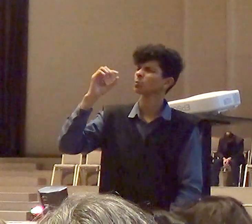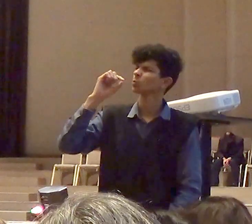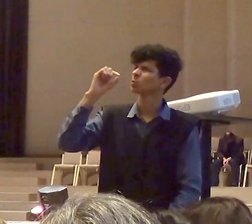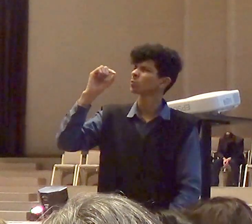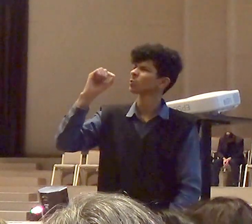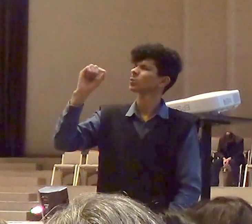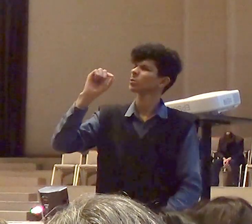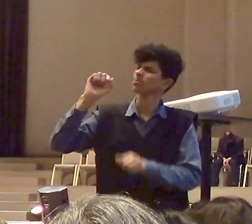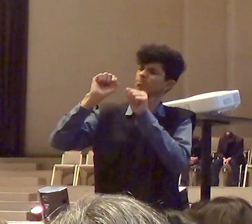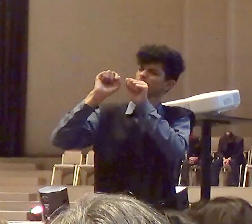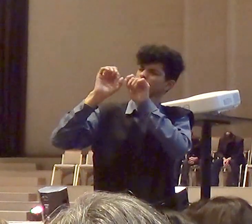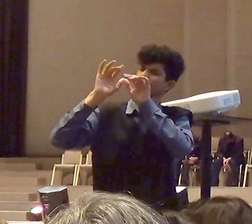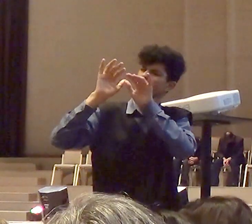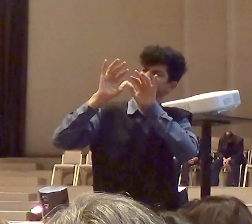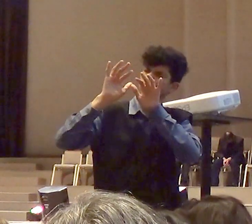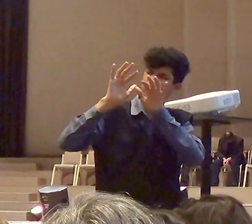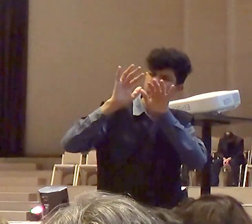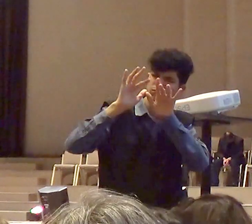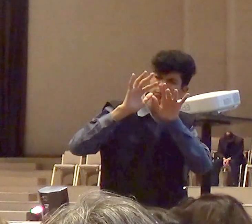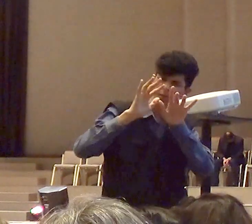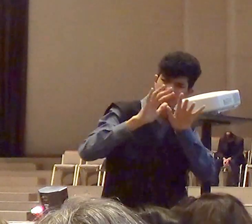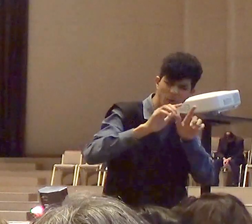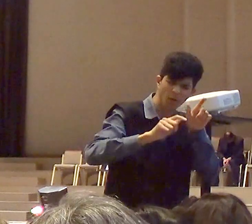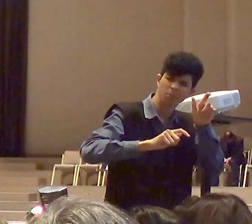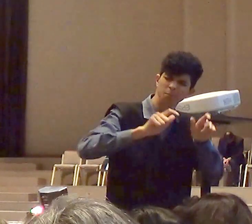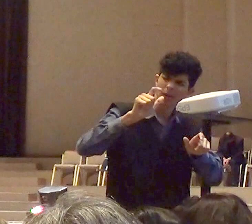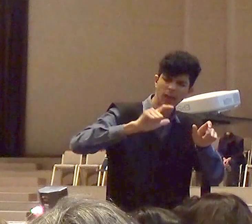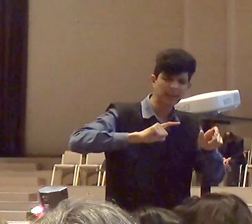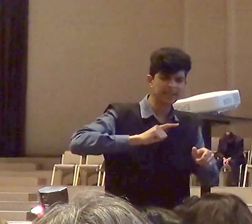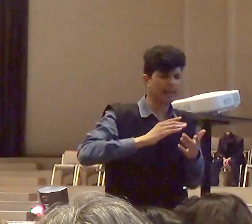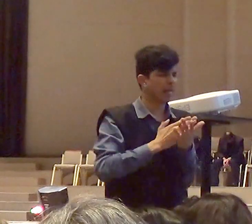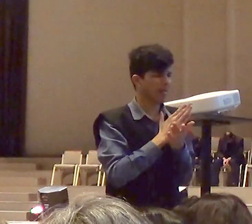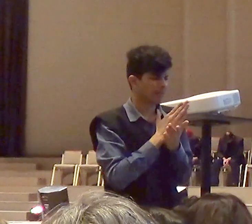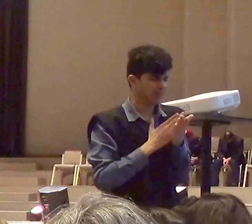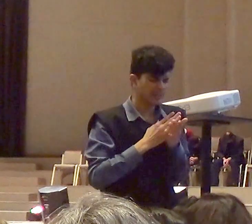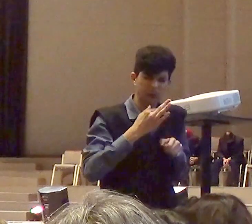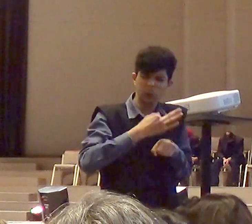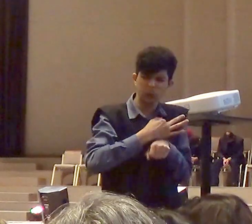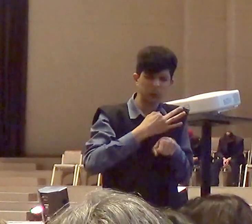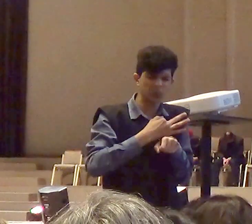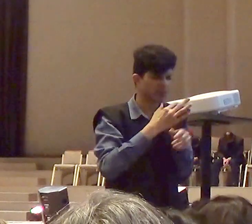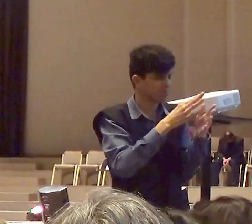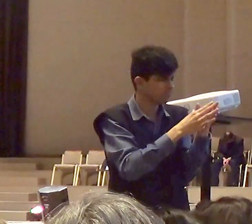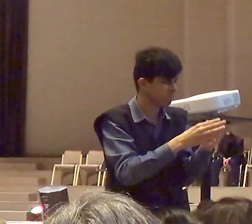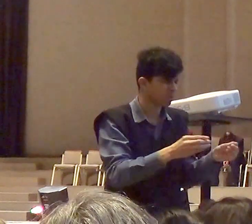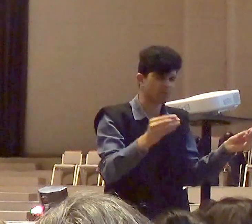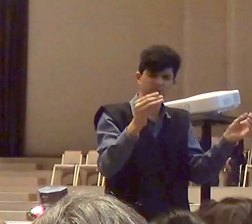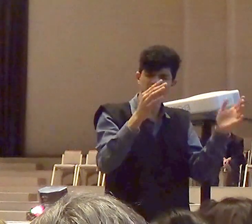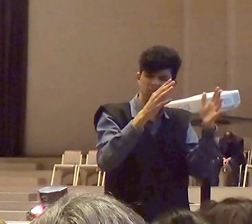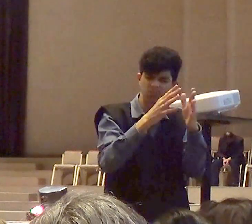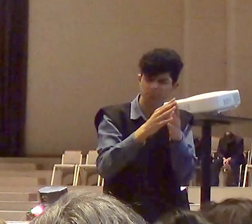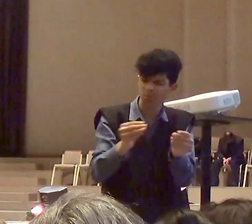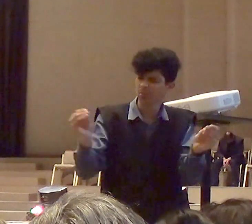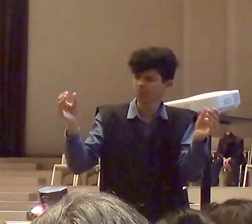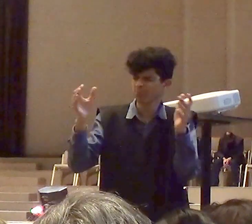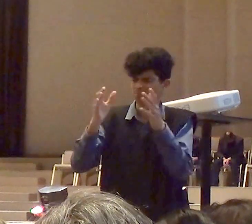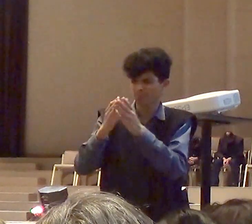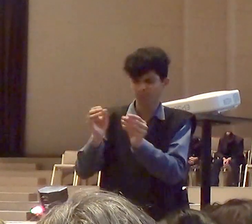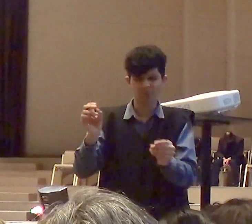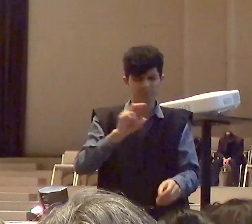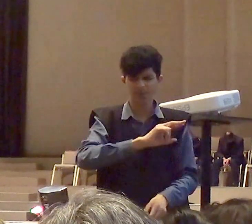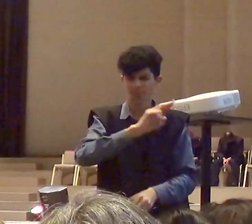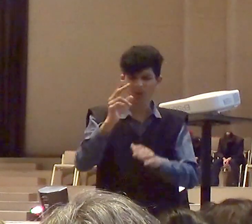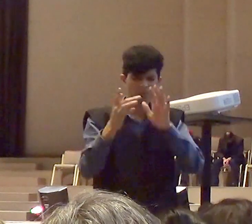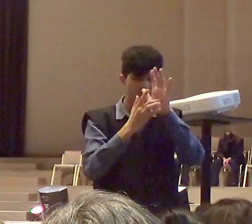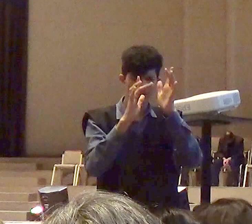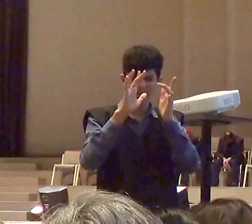tira o espinho envenenado de dentro do coração em nome de Jesus que toda